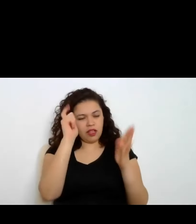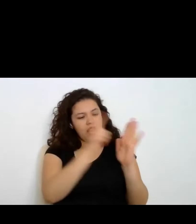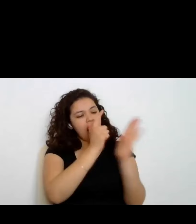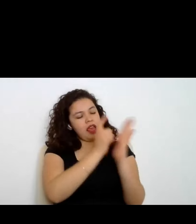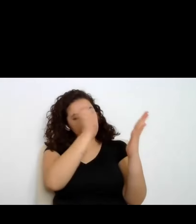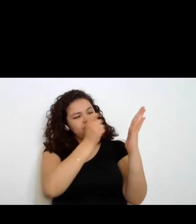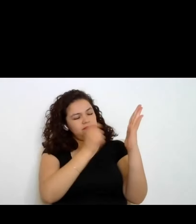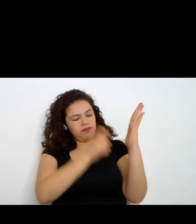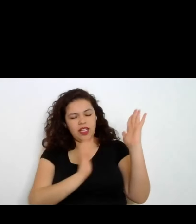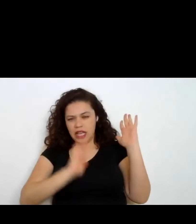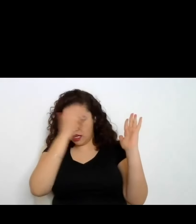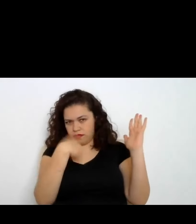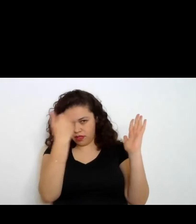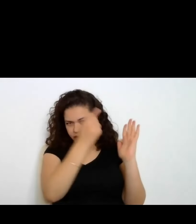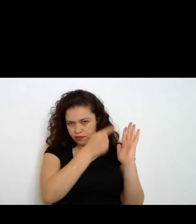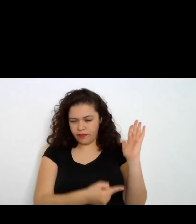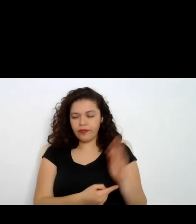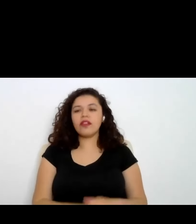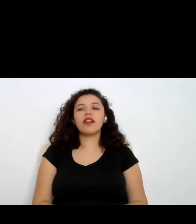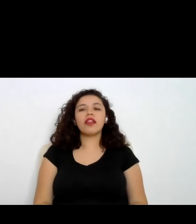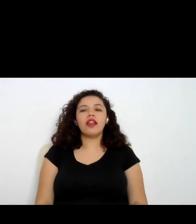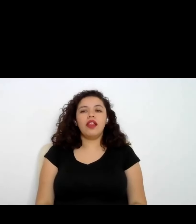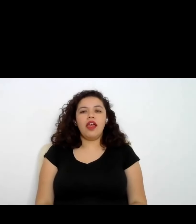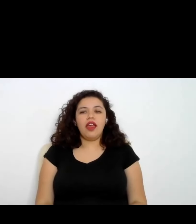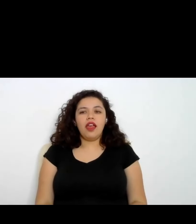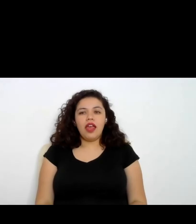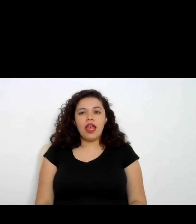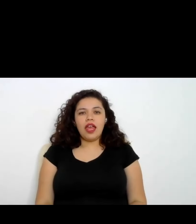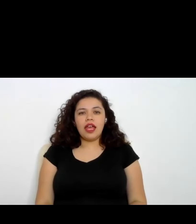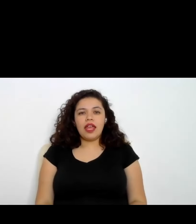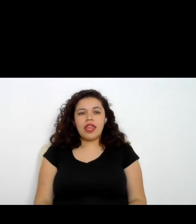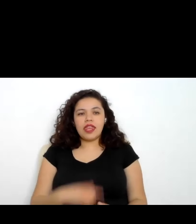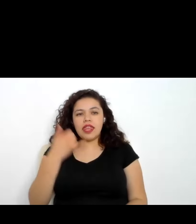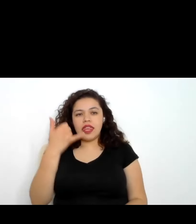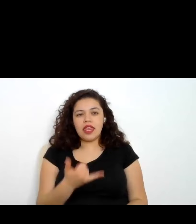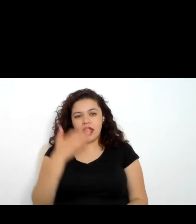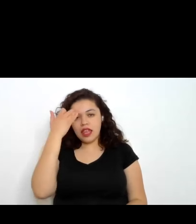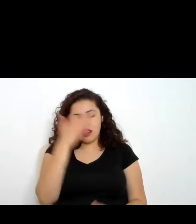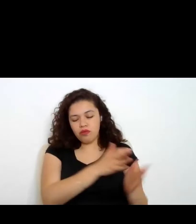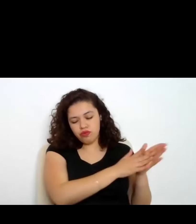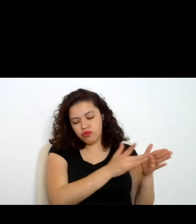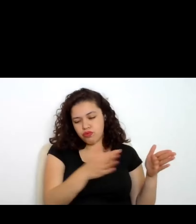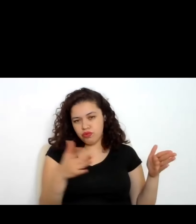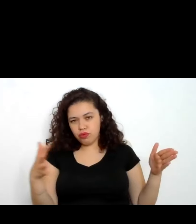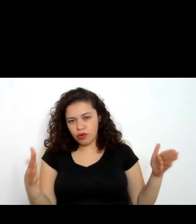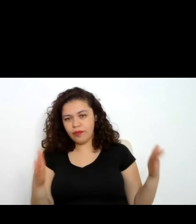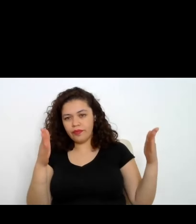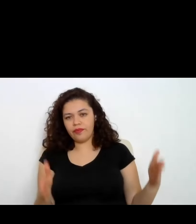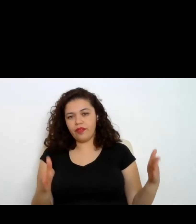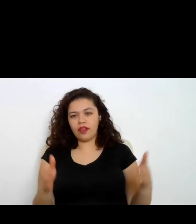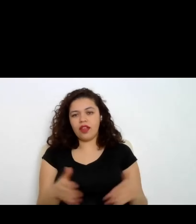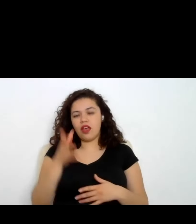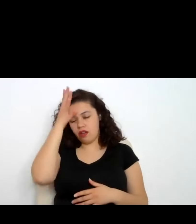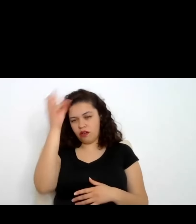ley y los vamos a ir a lo largo de nuestra presentación, pues hablando de estos